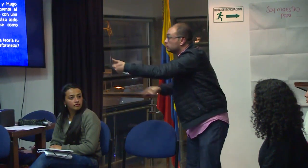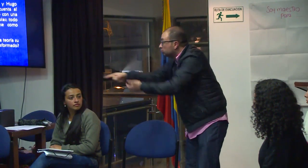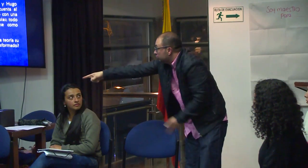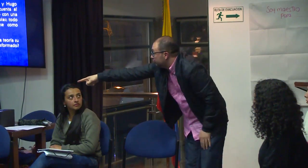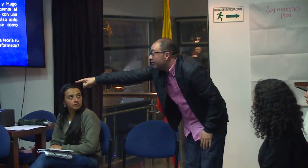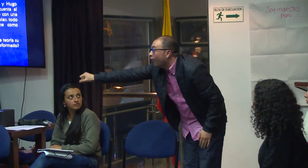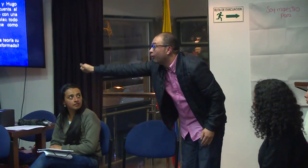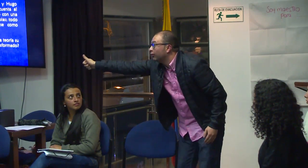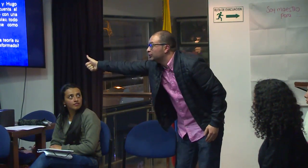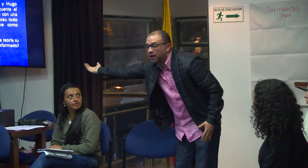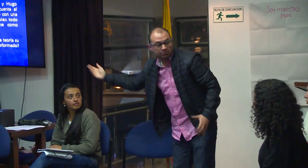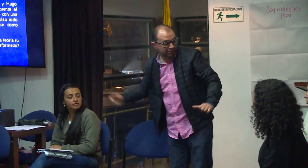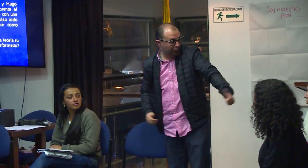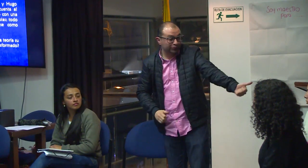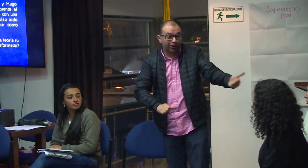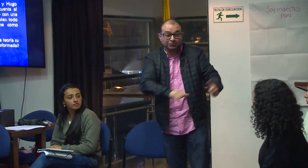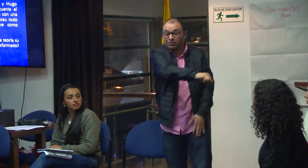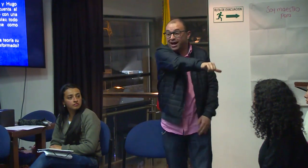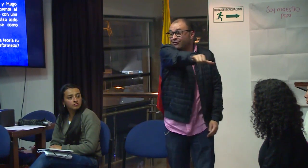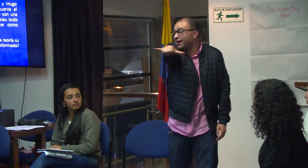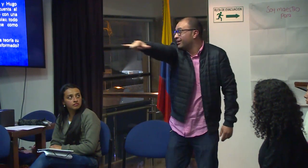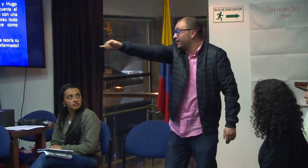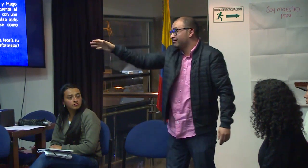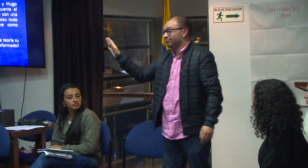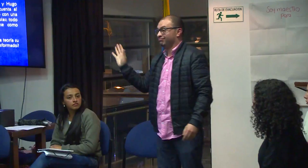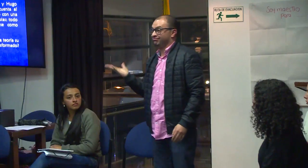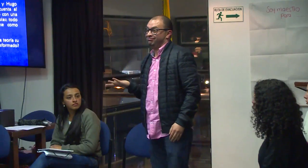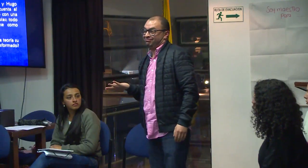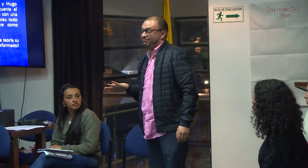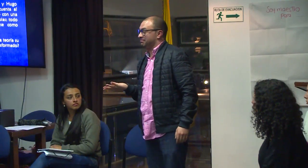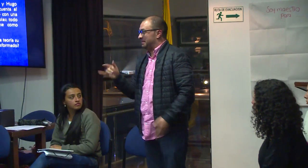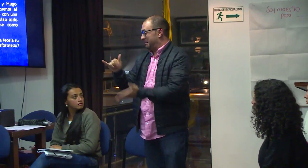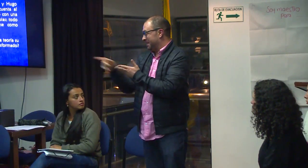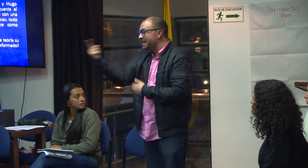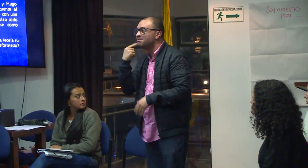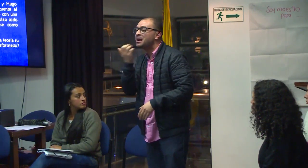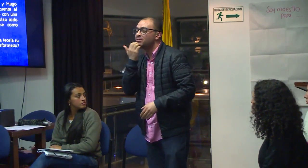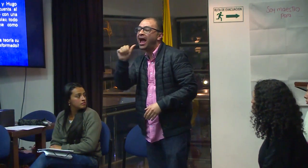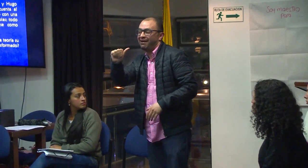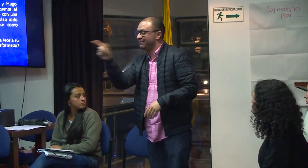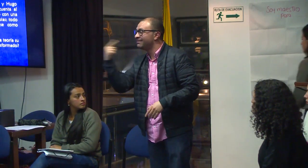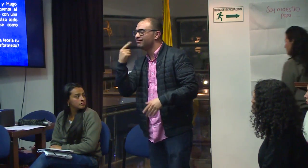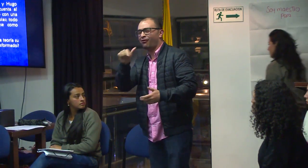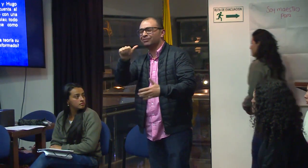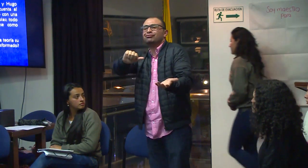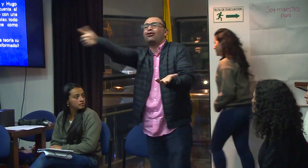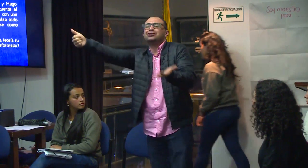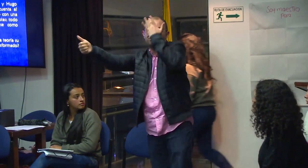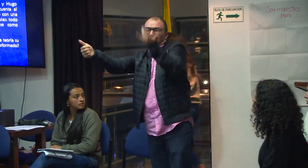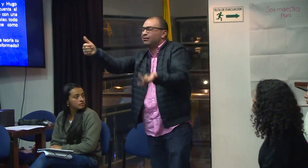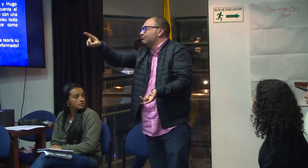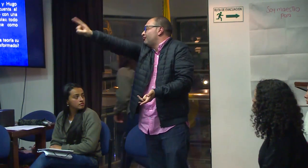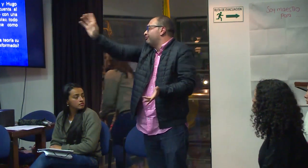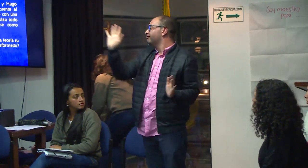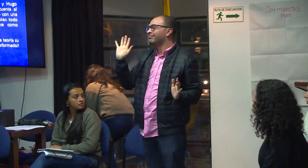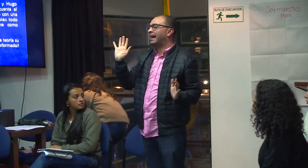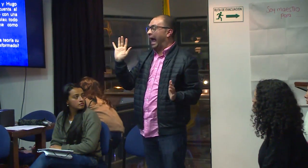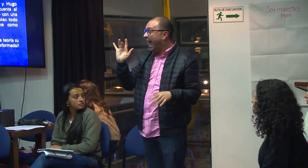mirar al otro, a ella que es un otro, al otro, a Candy que es un otro, a todos los que estamos aquí que somos otros, ¿sí? Así como David